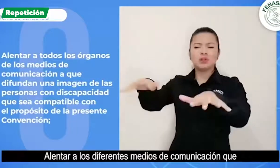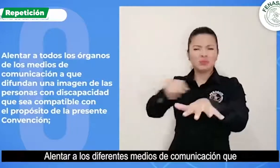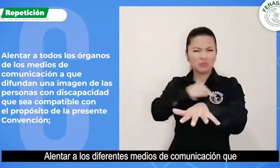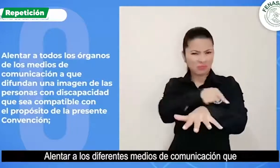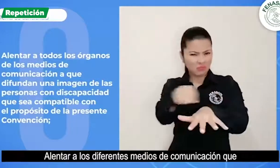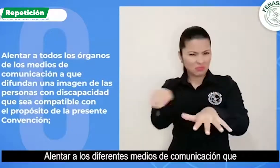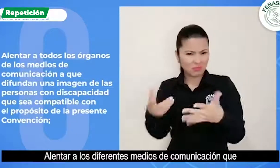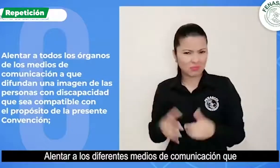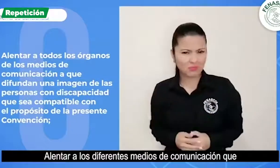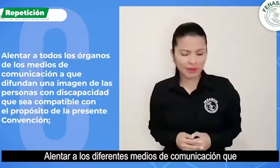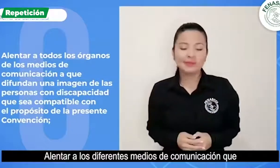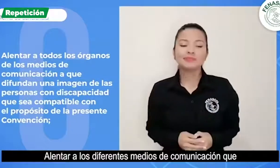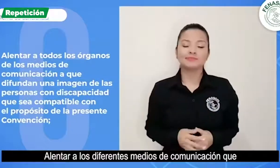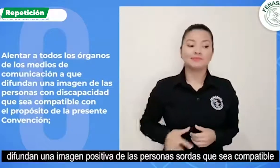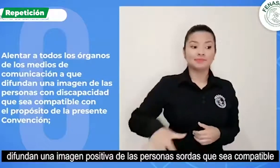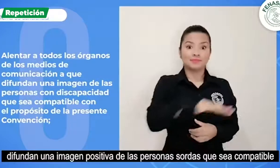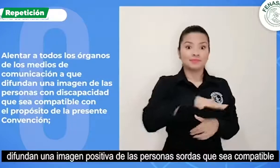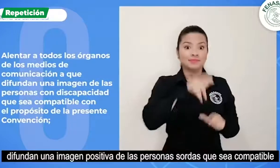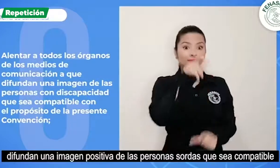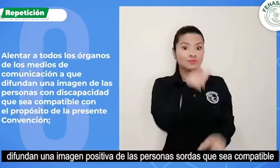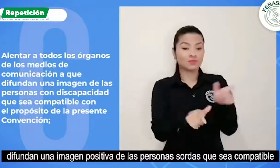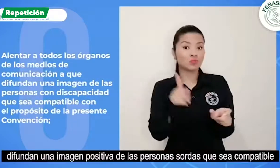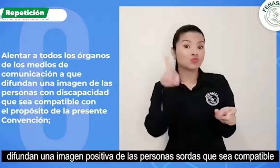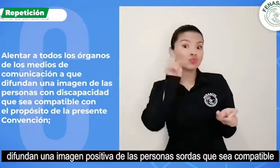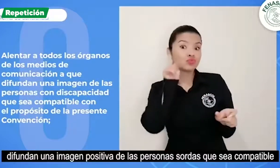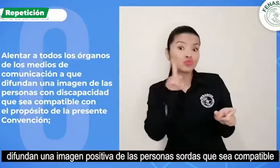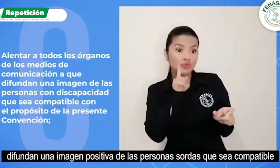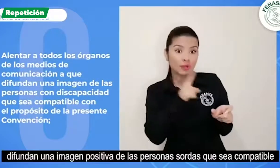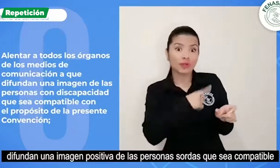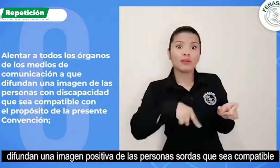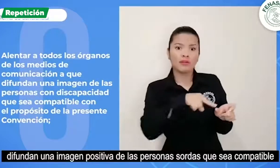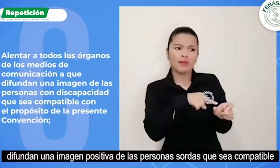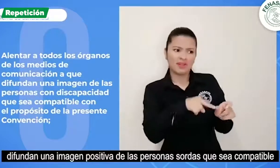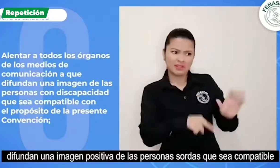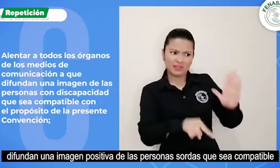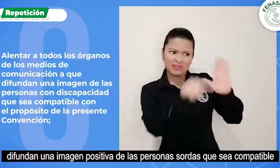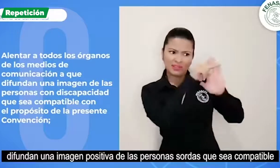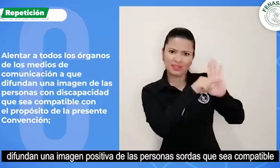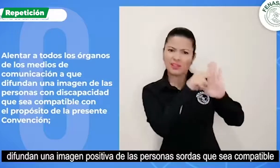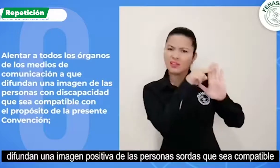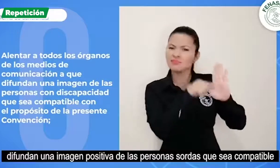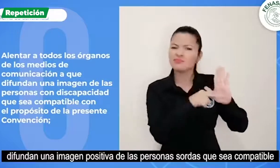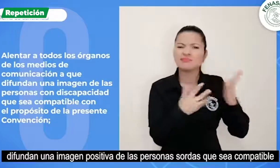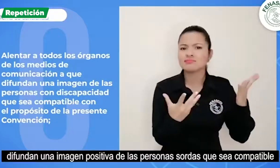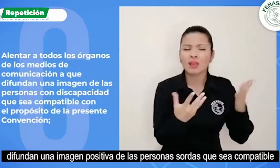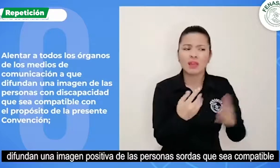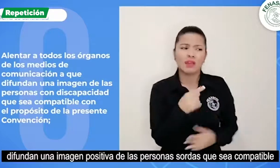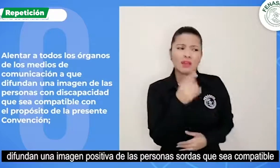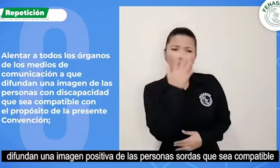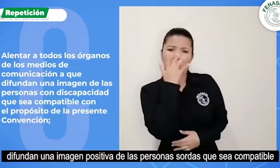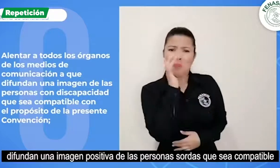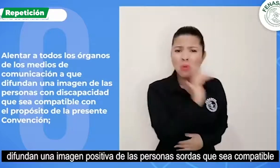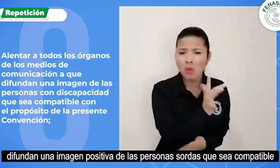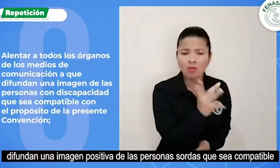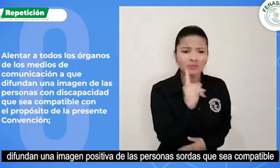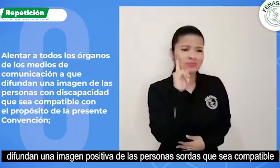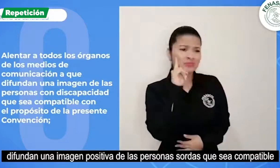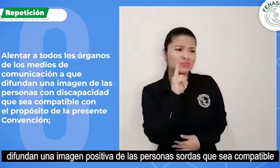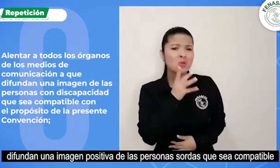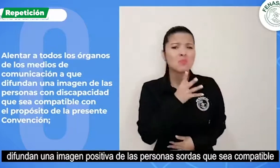Que Difundan Una imagen Positiva De las personas sordas Que sea Compatible